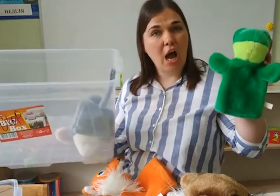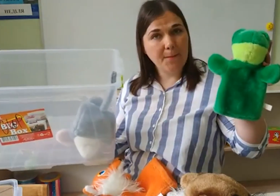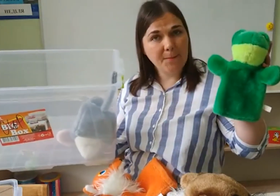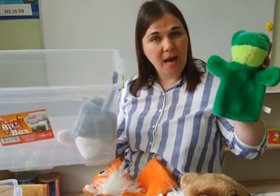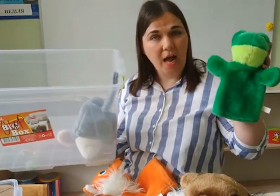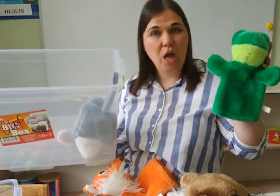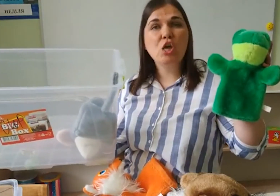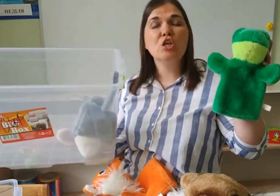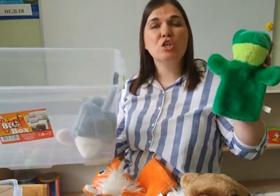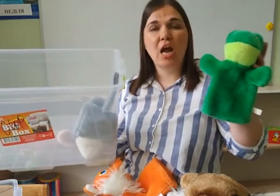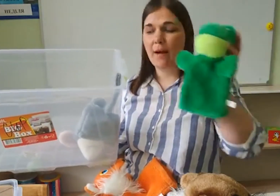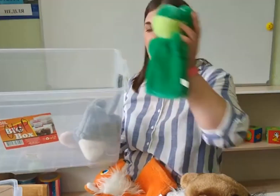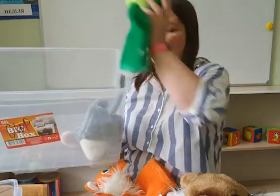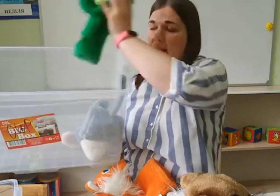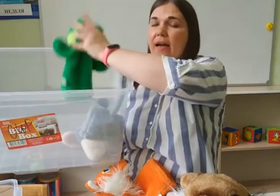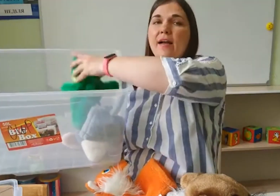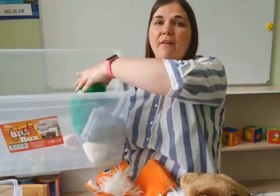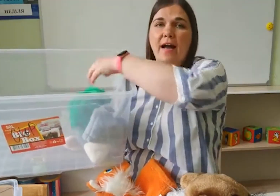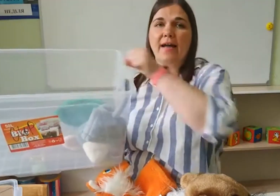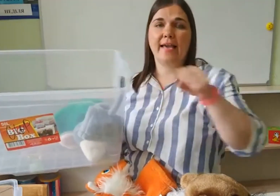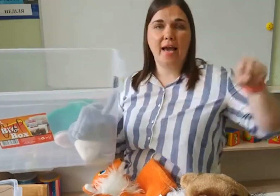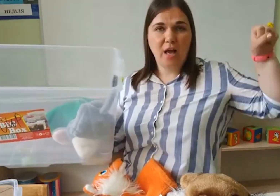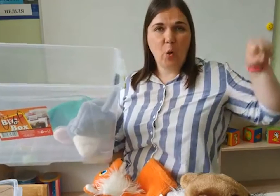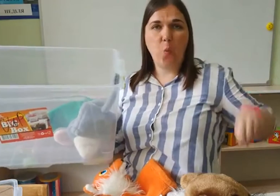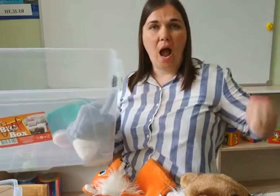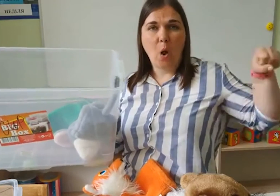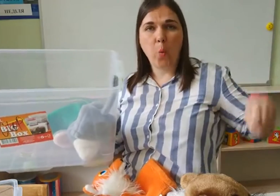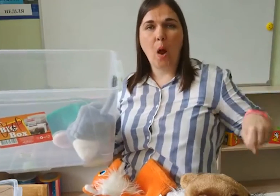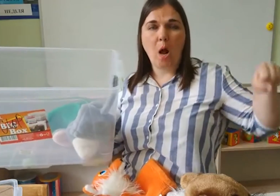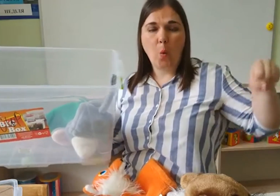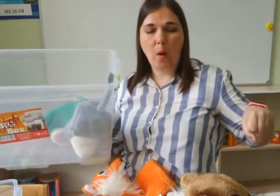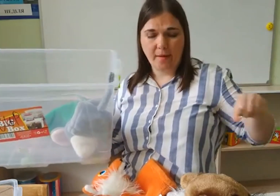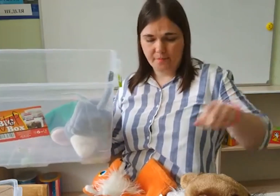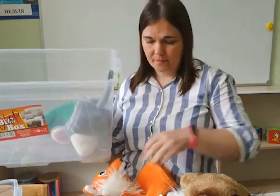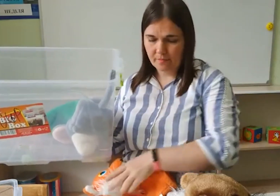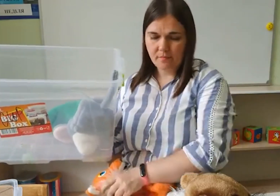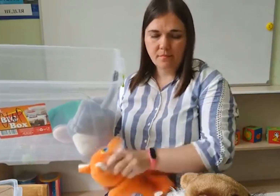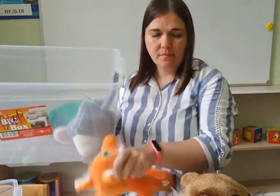Жаба, жаба квакає. Ква-ква-ква.